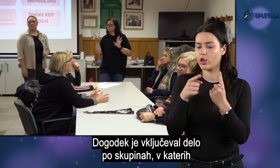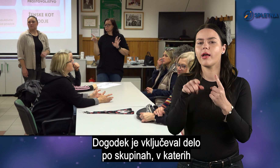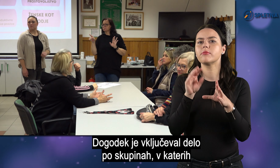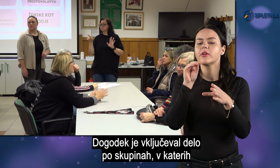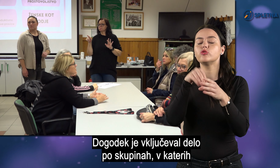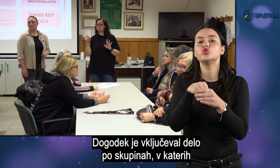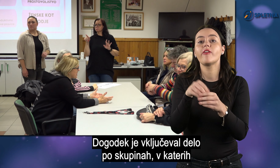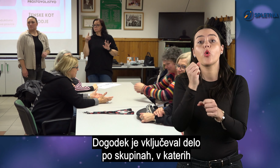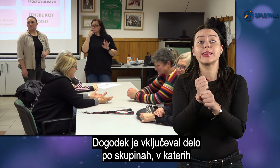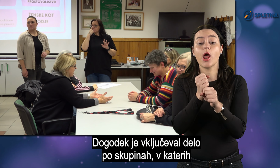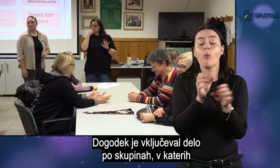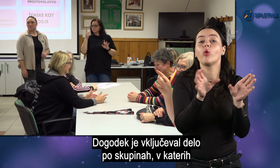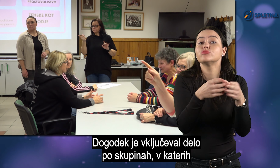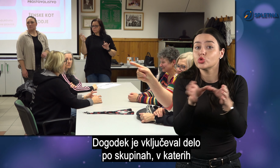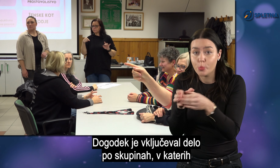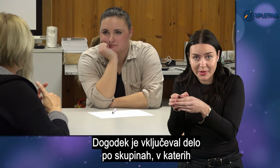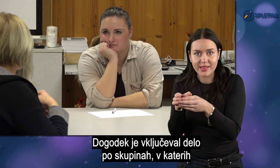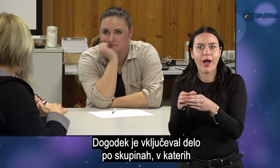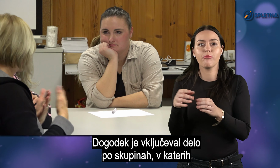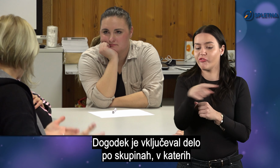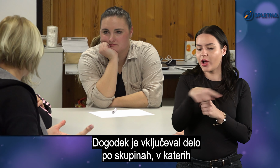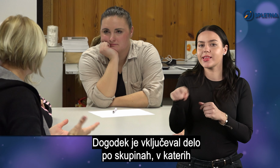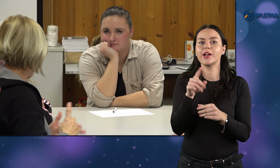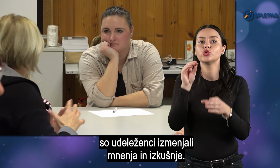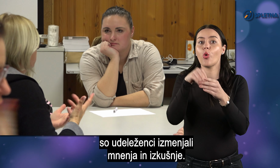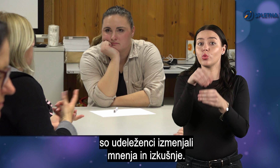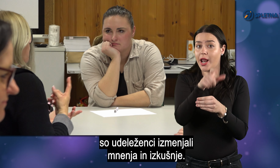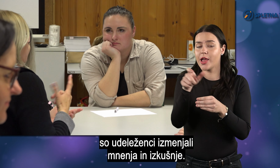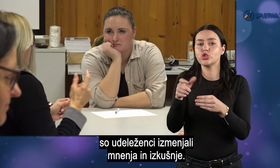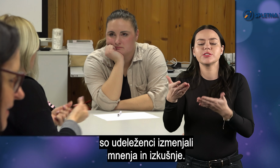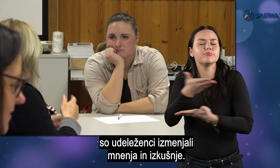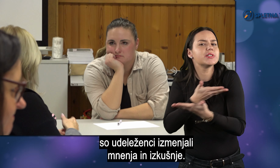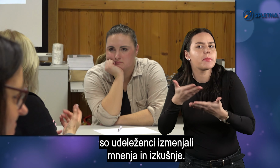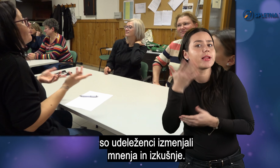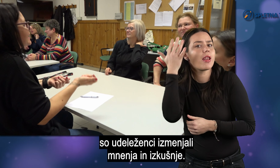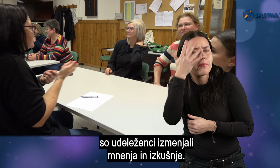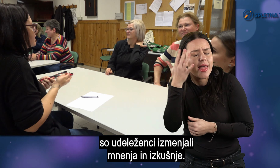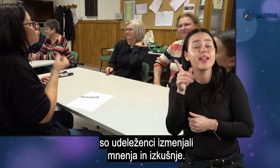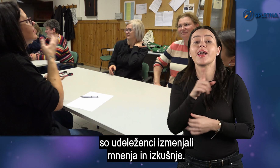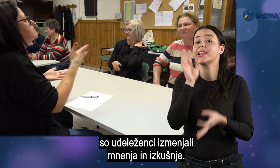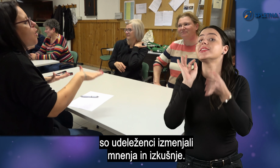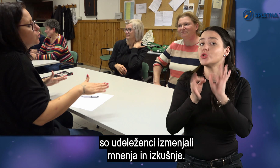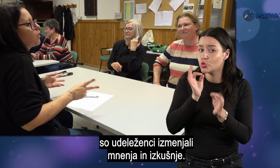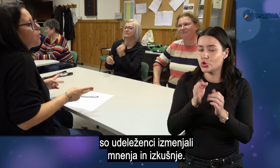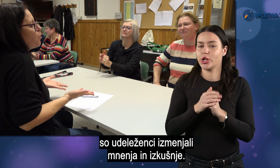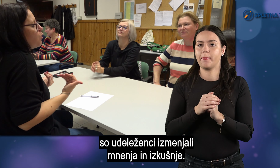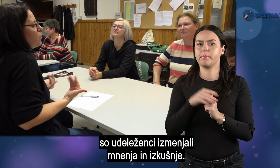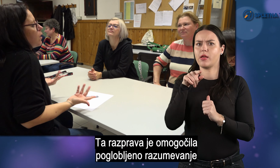Dogodek je vključeval delo po skupinah, v katerih so udeleženci izmenjali mnenja in izkušnje.